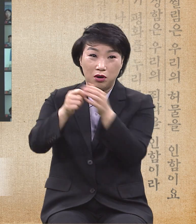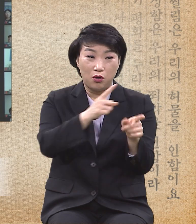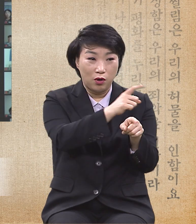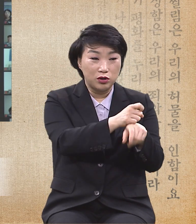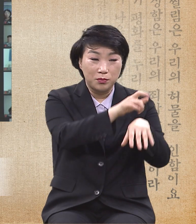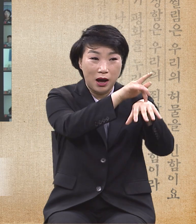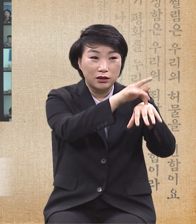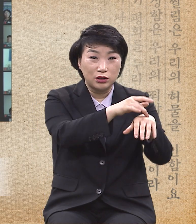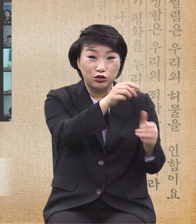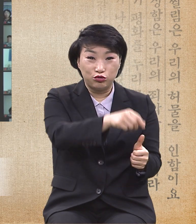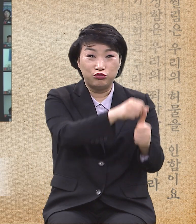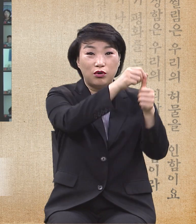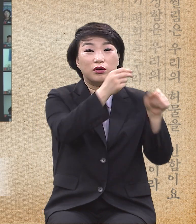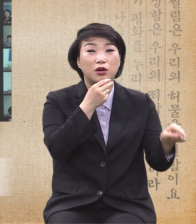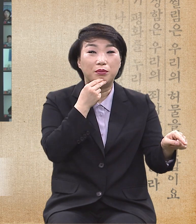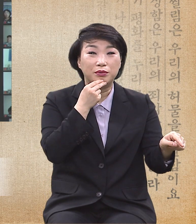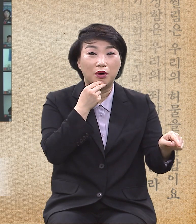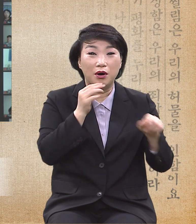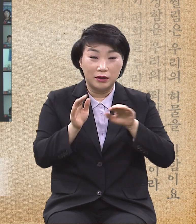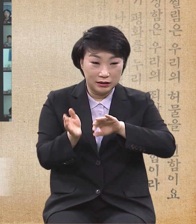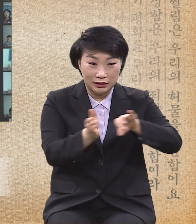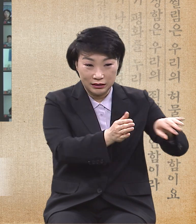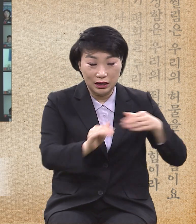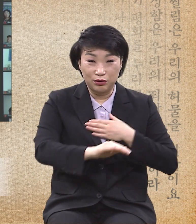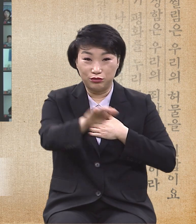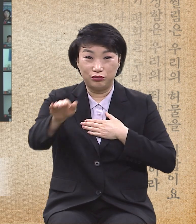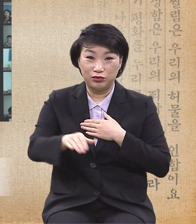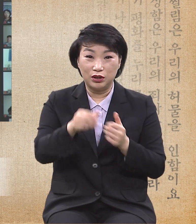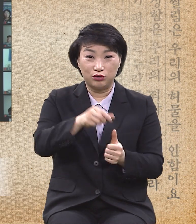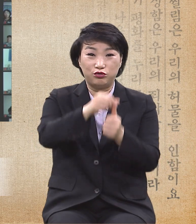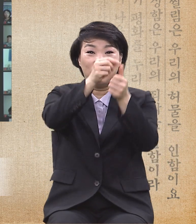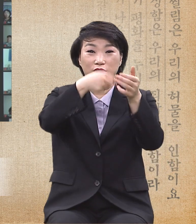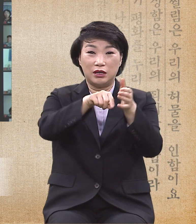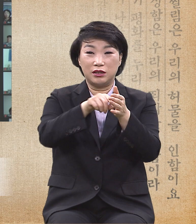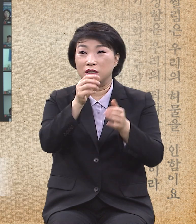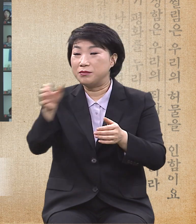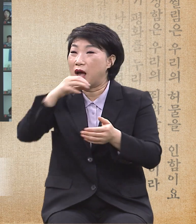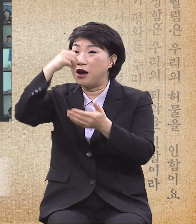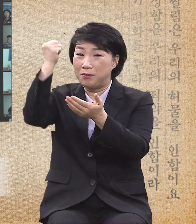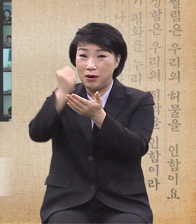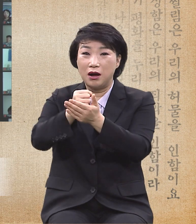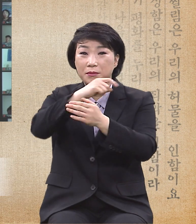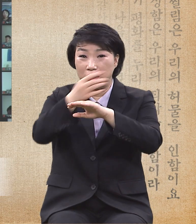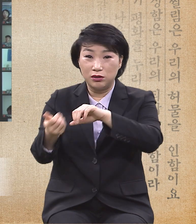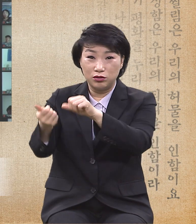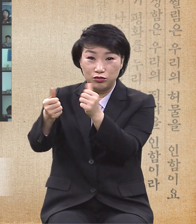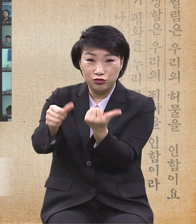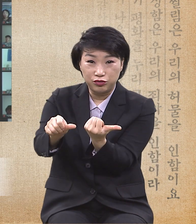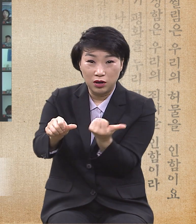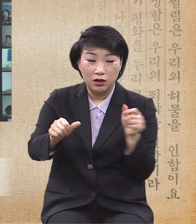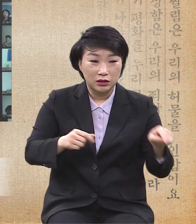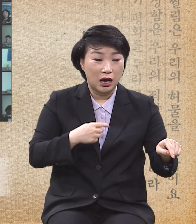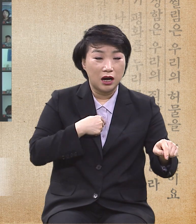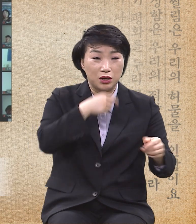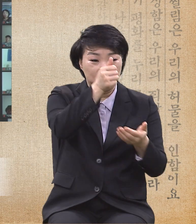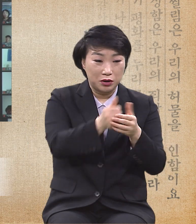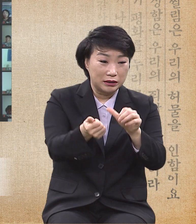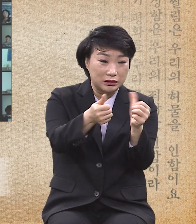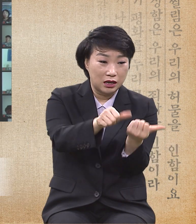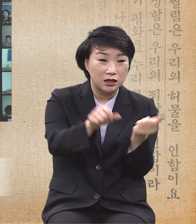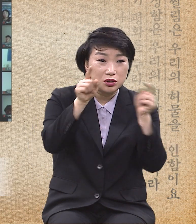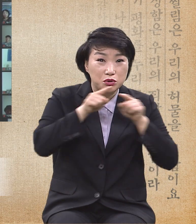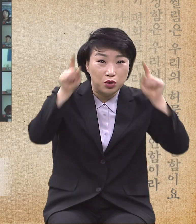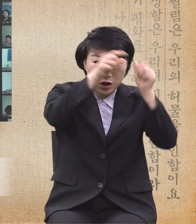마귀는 구원하지 못하나 안 하나 우리를 구원하려고 피 흘려주셔서 나를 죄와 사함과 참함과